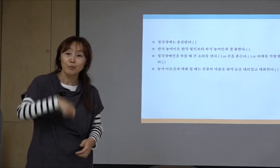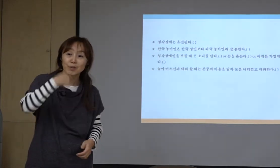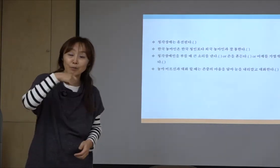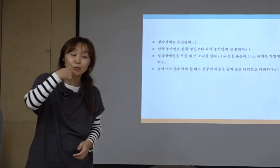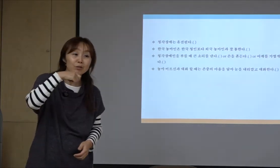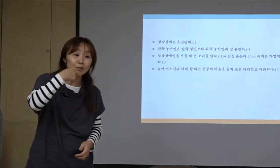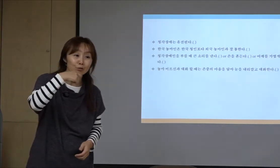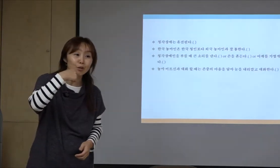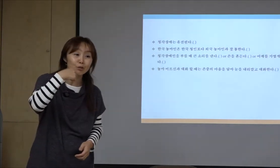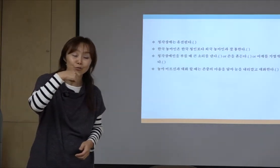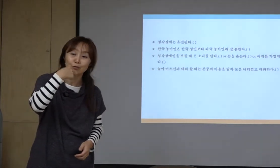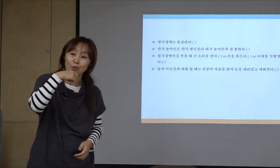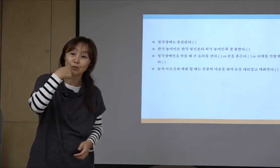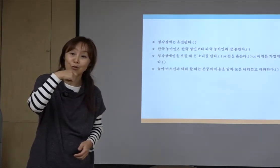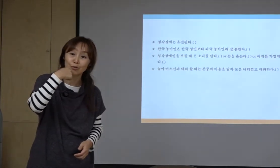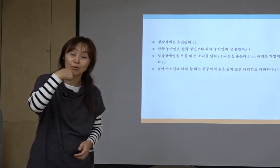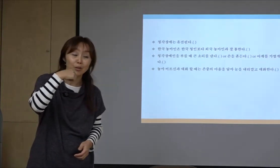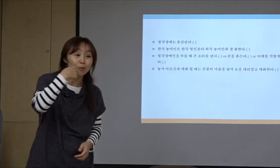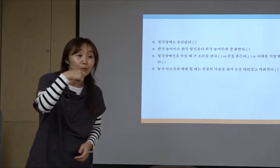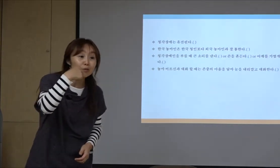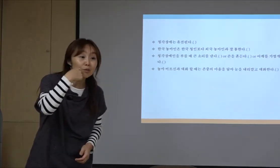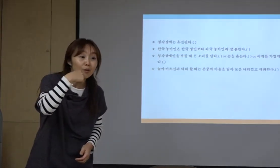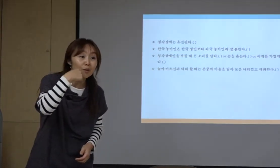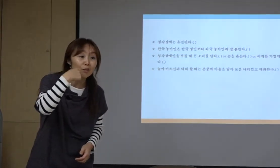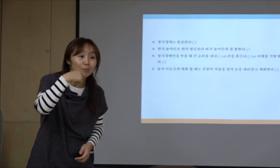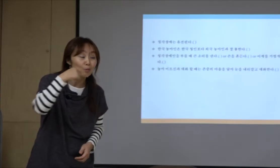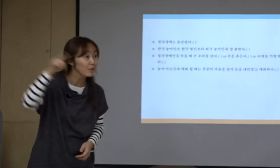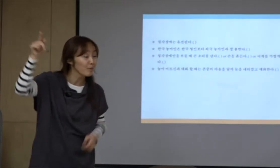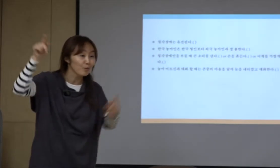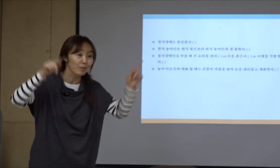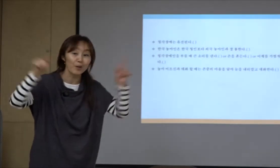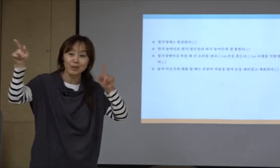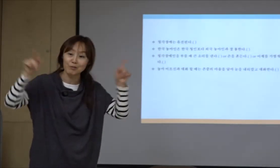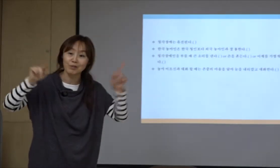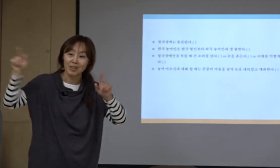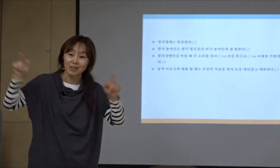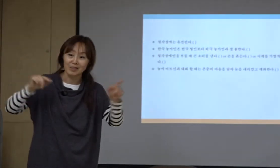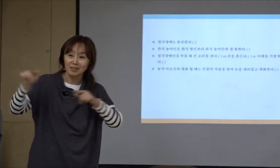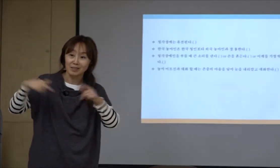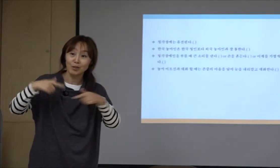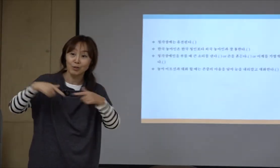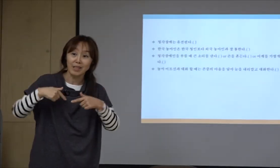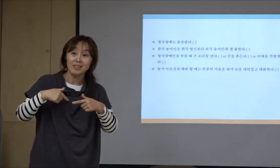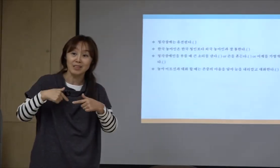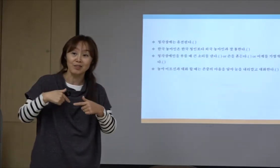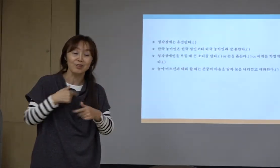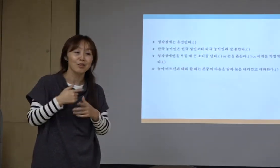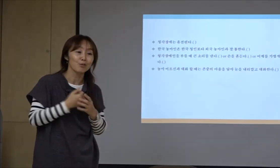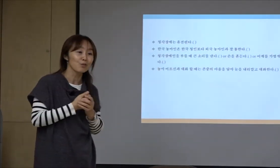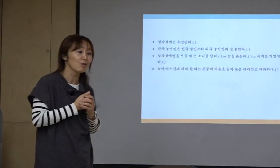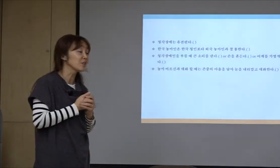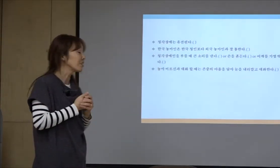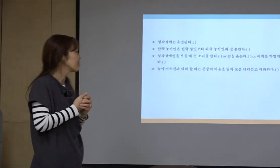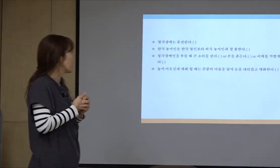이게 먹는 거고 수화로도 먹는 거고 이렇게 뭐 먹는 거 뭐 이렇게 뭐 이렇게 표현하면 의사들이 되잖아요. 그런 식으로 청각장애인들은